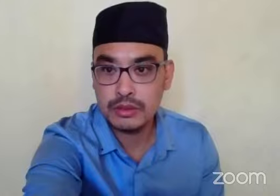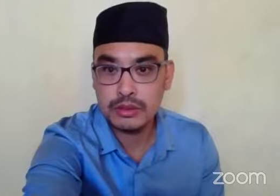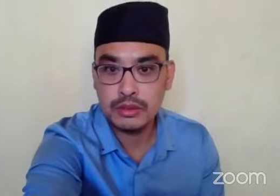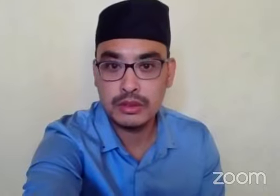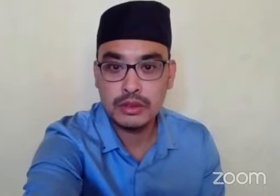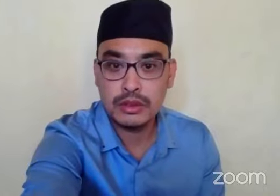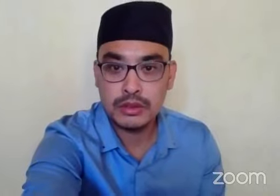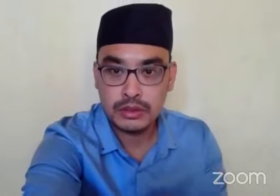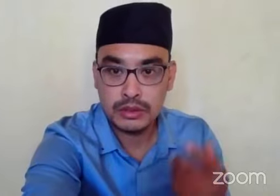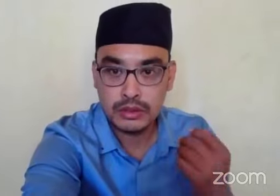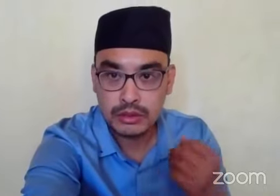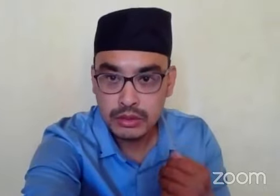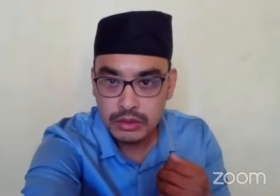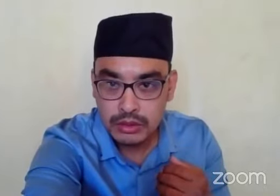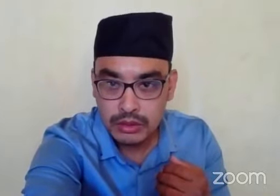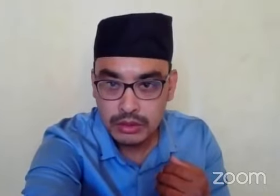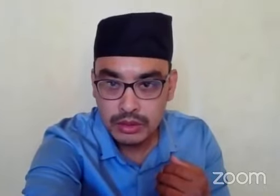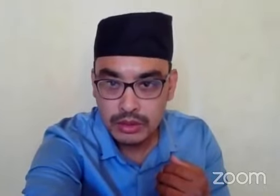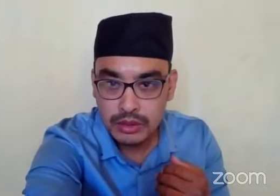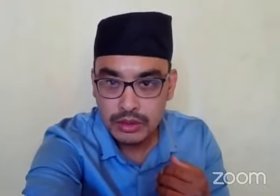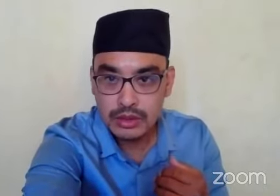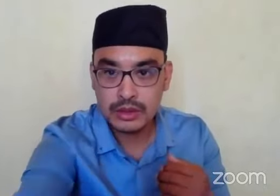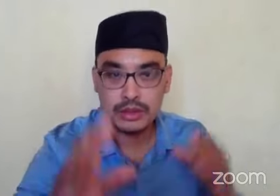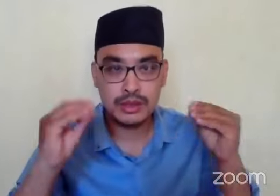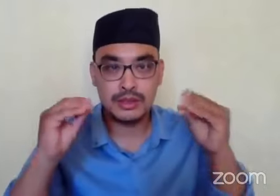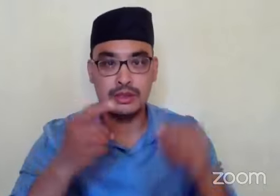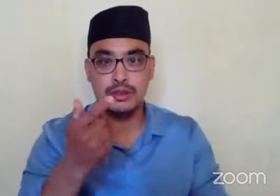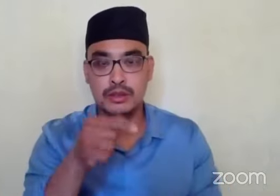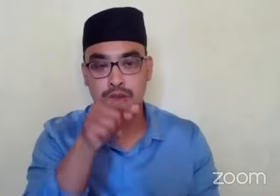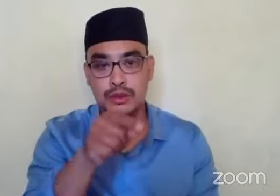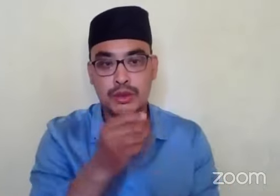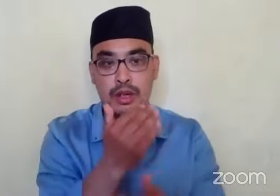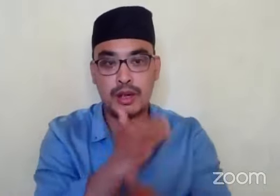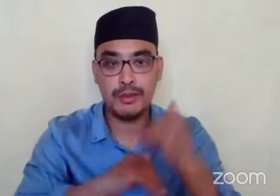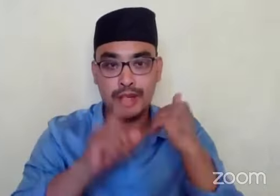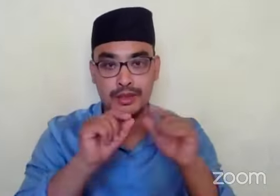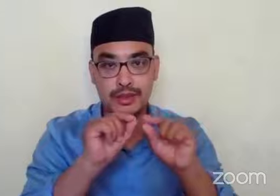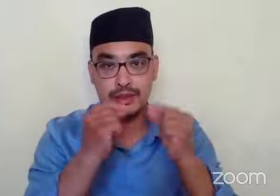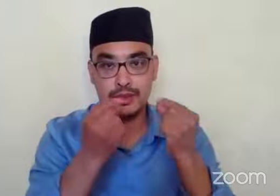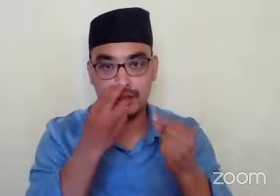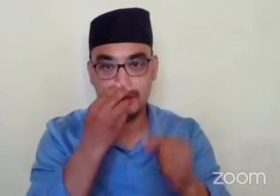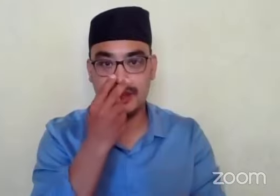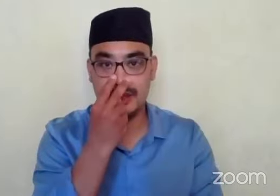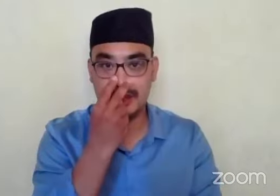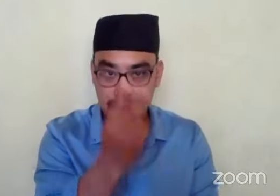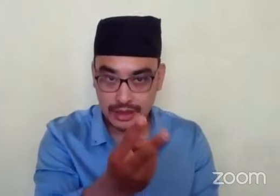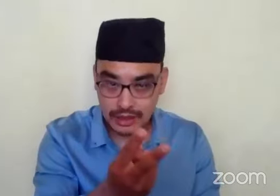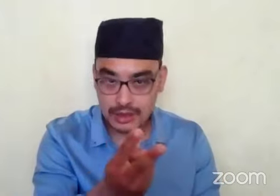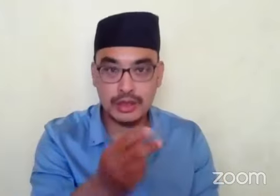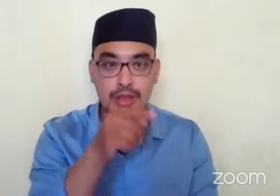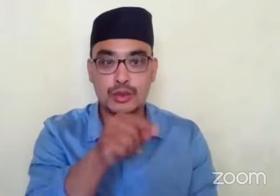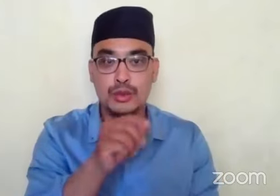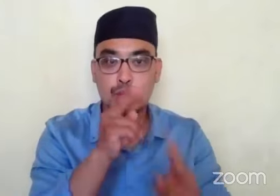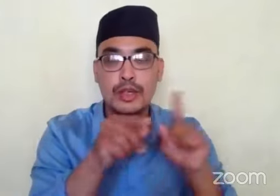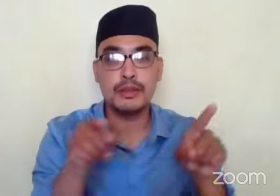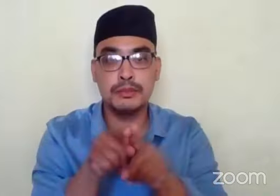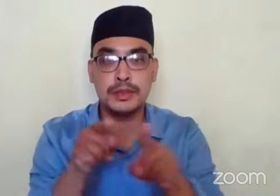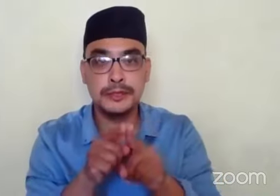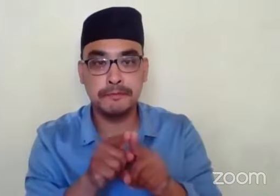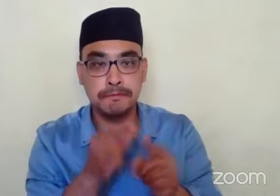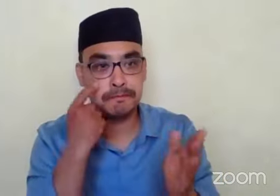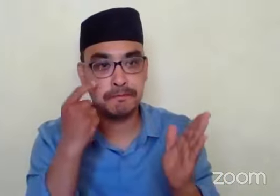र यसको बुझाइ पनि एकदम साँघुरो छ होइन, जुन चाहिँ हामीले यो अपाङ्गताको क्षेत्रमा हेर्दाखेरि पनि देखिराखेको कुरालाई चाहिँ उहाँले हाइलाइट